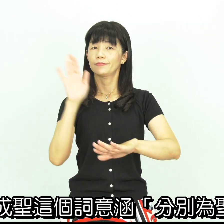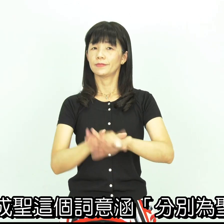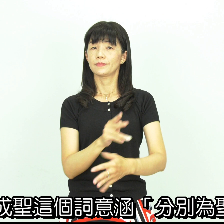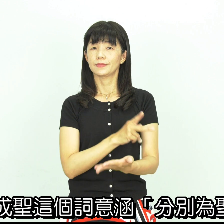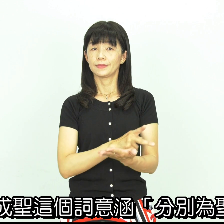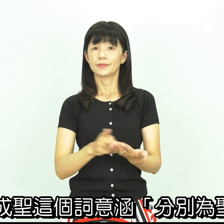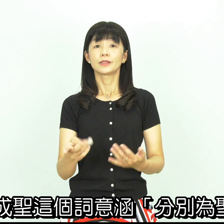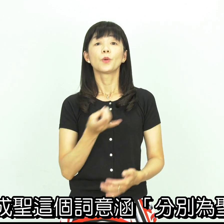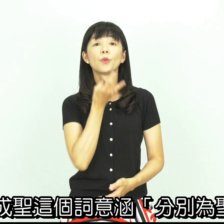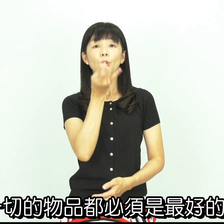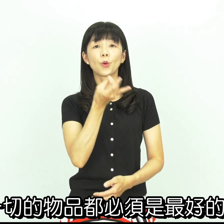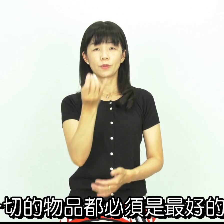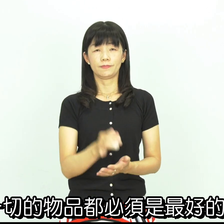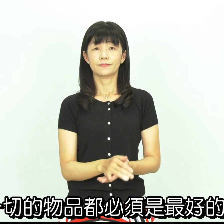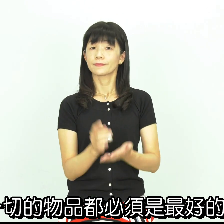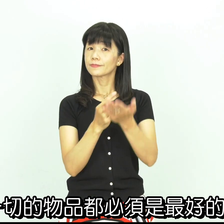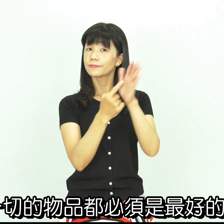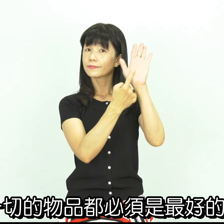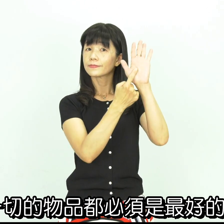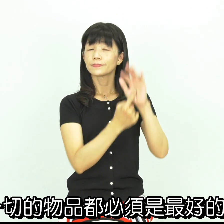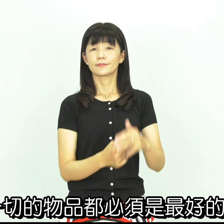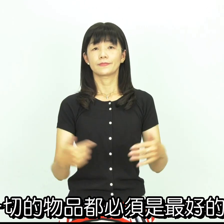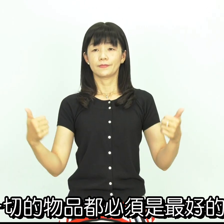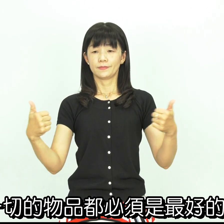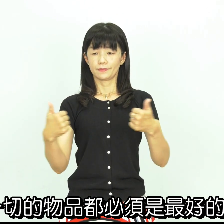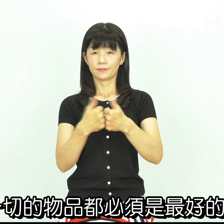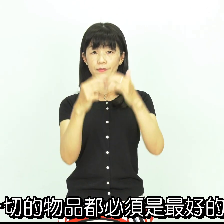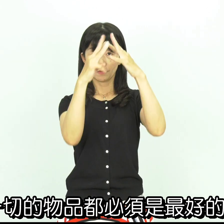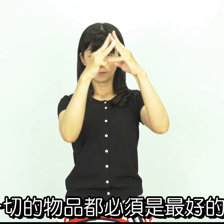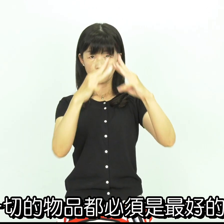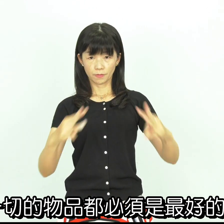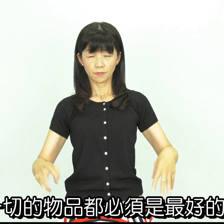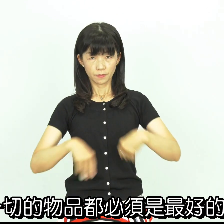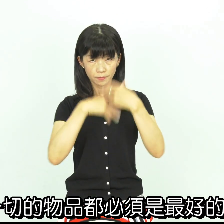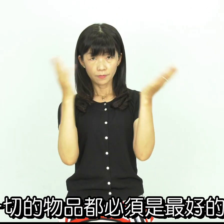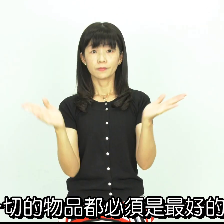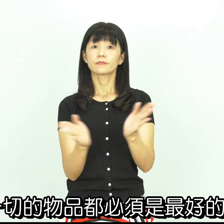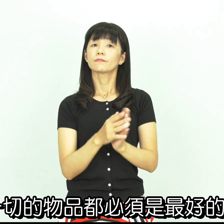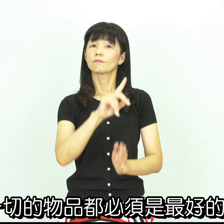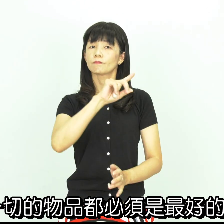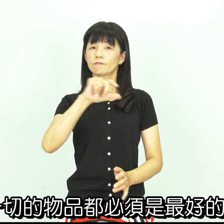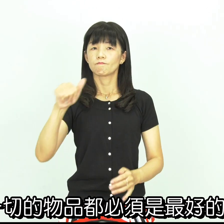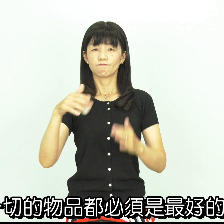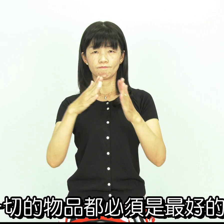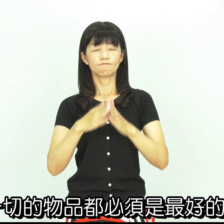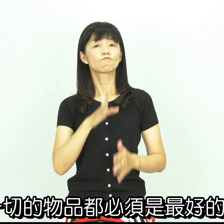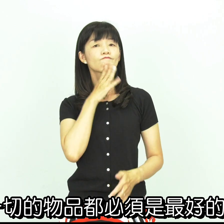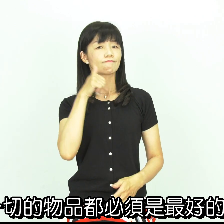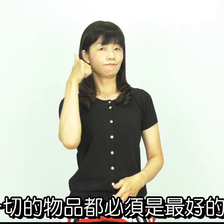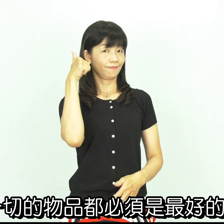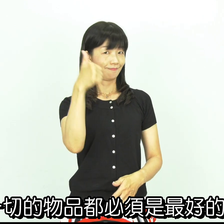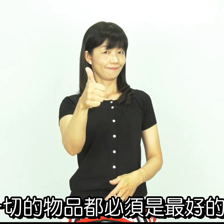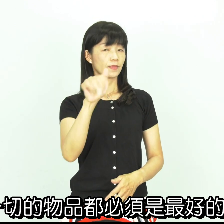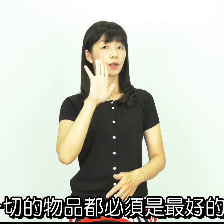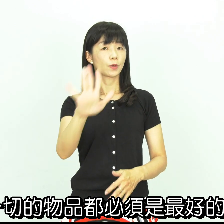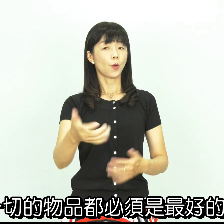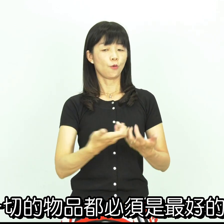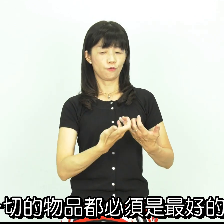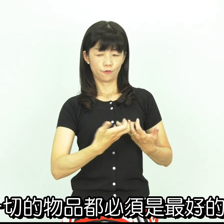语，表明会幕中一切的物品都必须是最好的，分别为圣